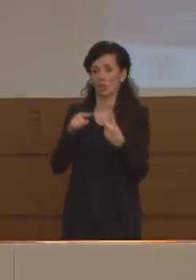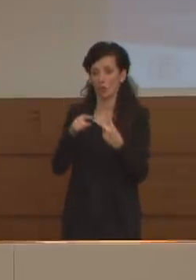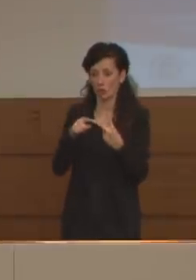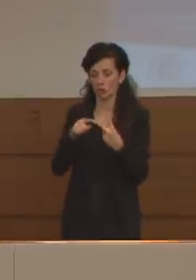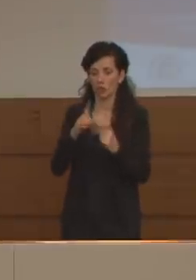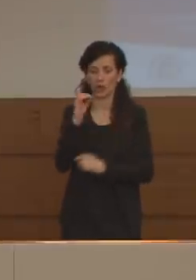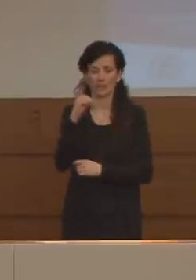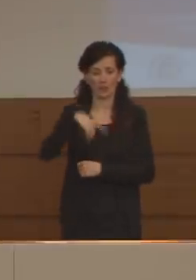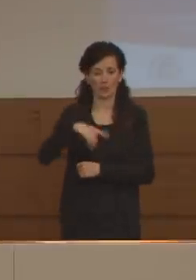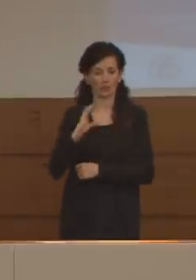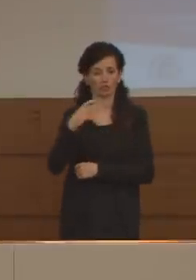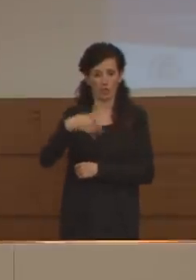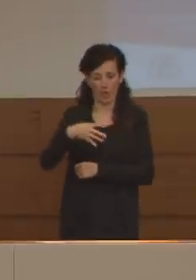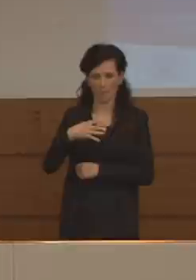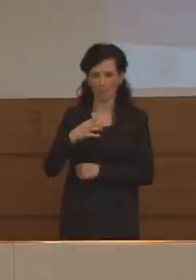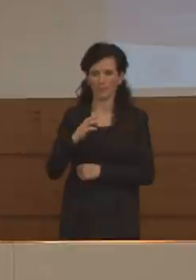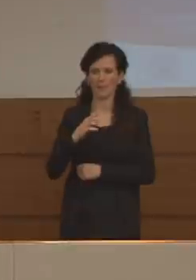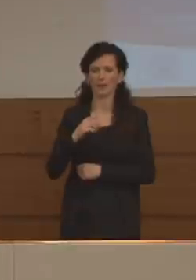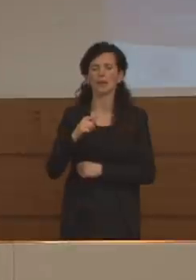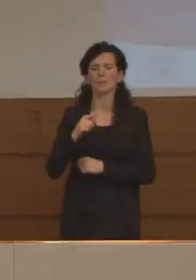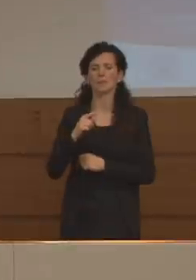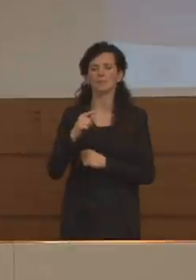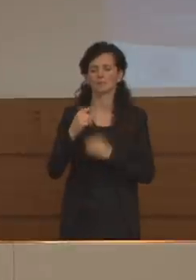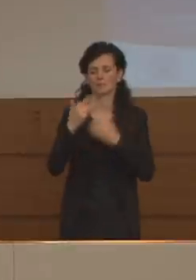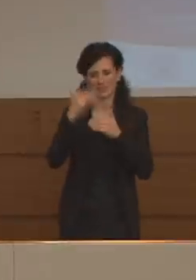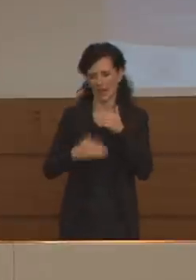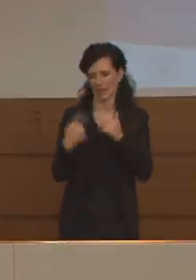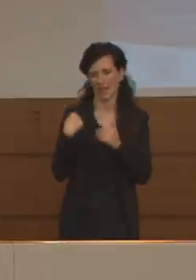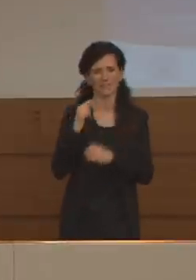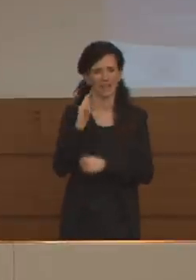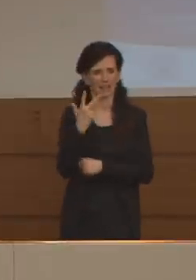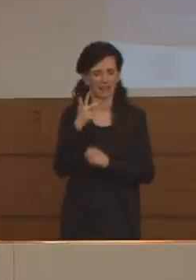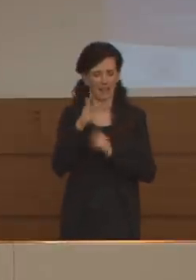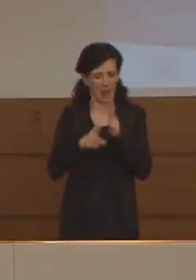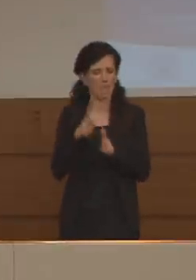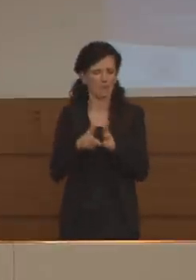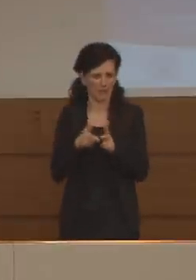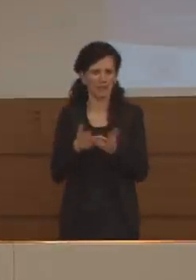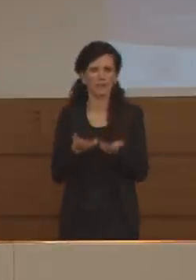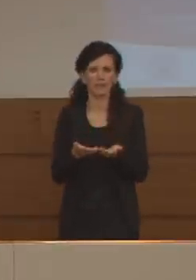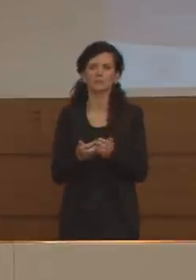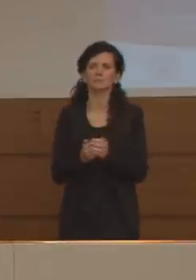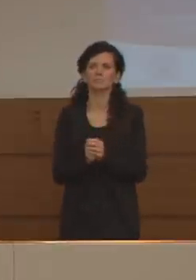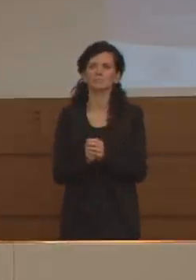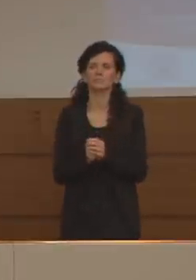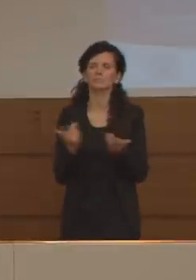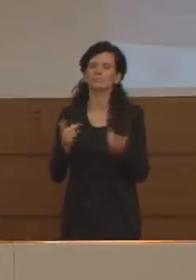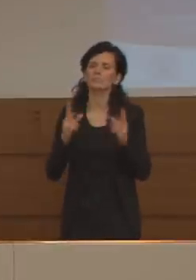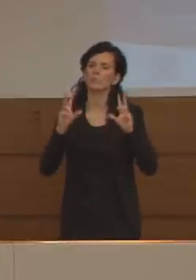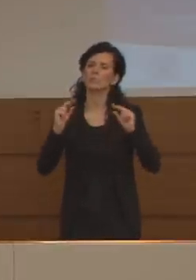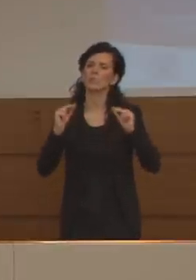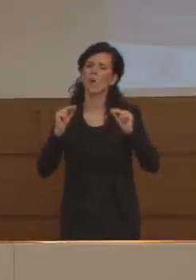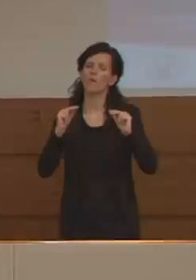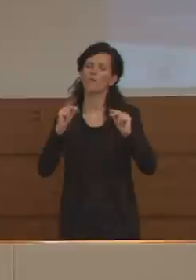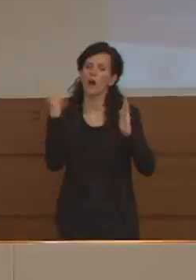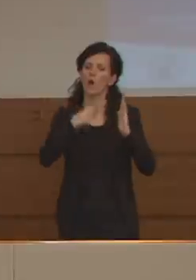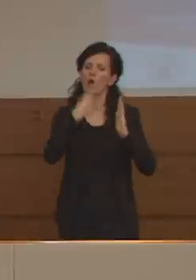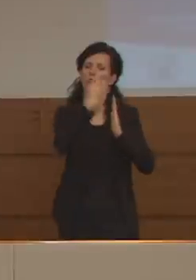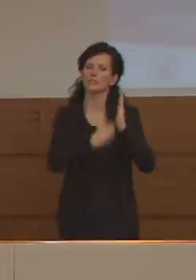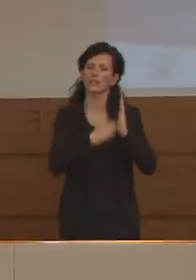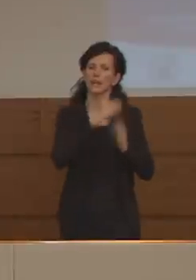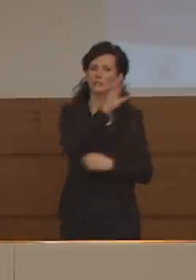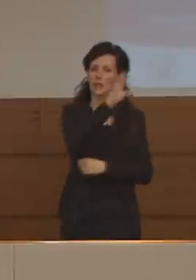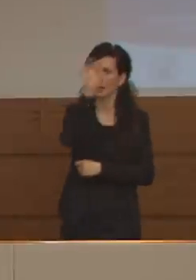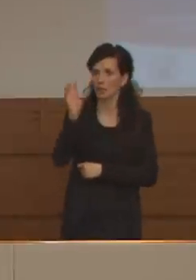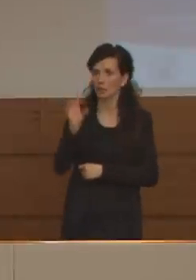l'ultimo dpcm del 3 aprile se lei auspica per lo meno un che nuove ordinanze delle regioni siano tutte in